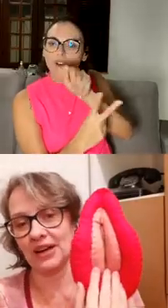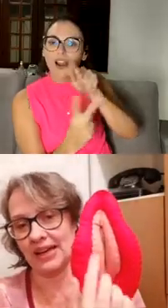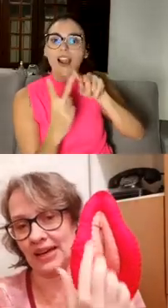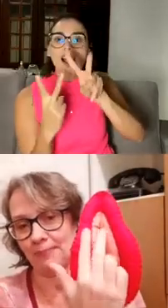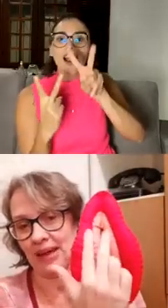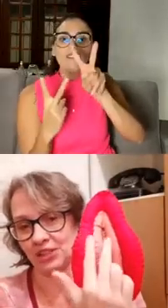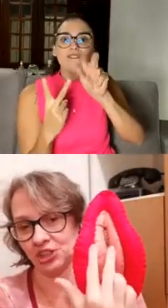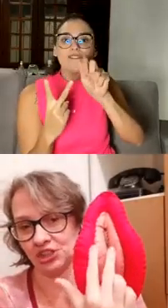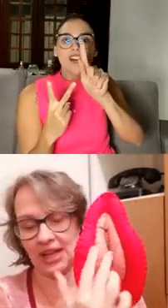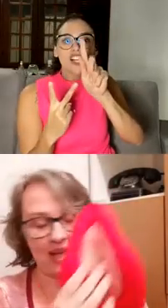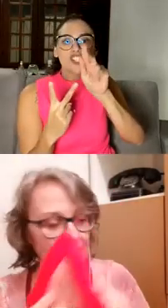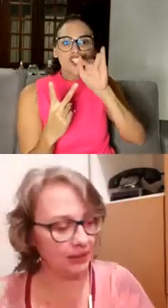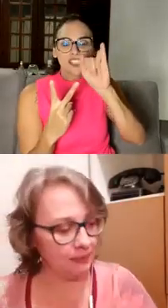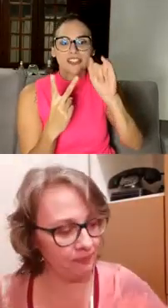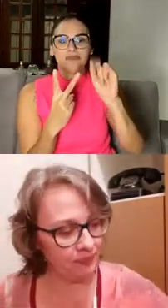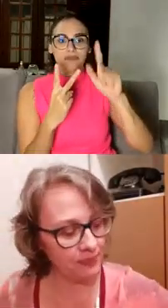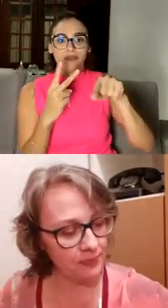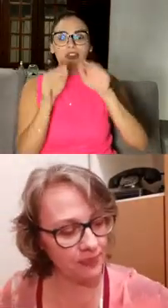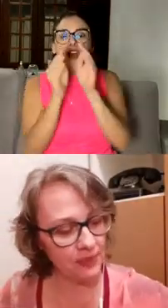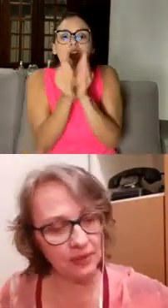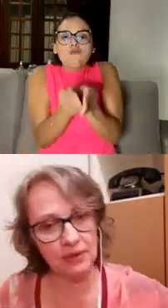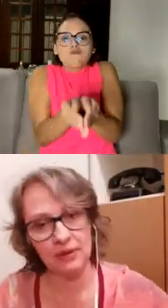Vulva é a parte externa.